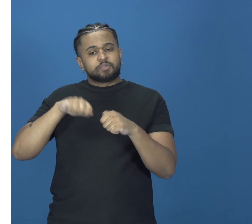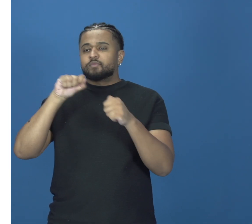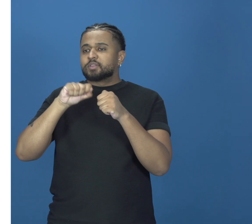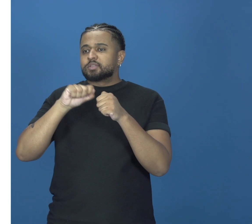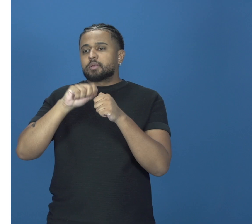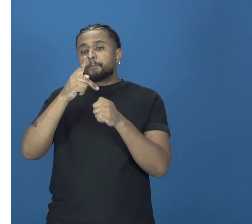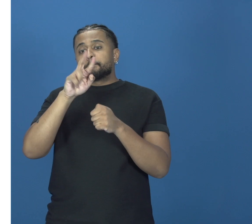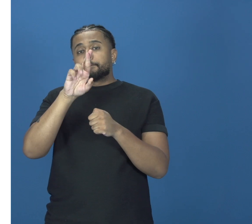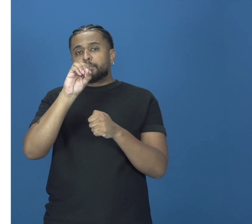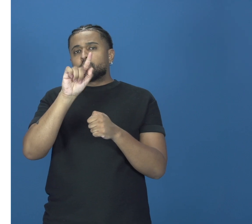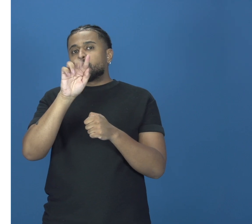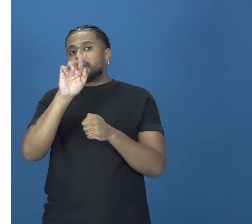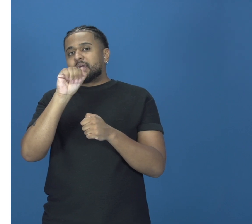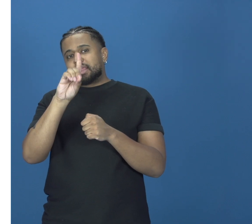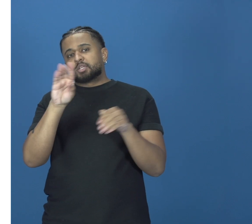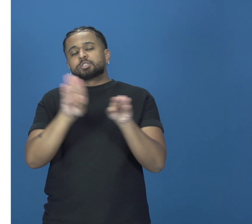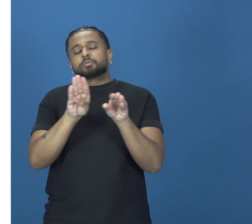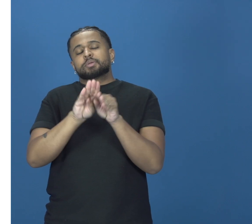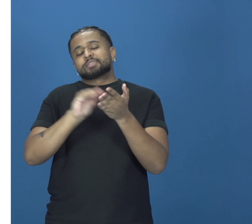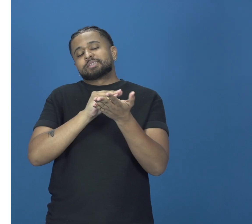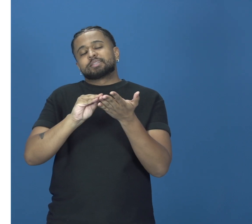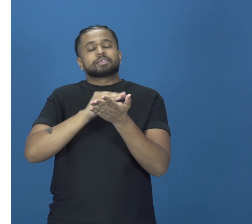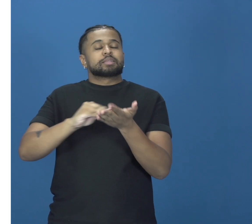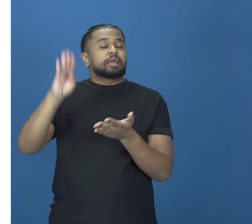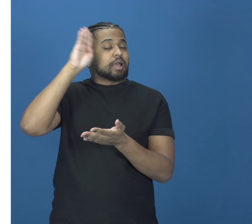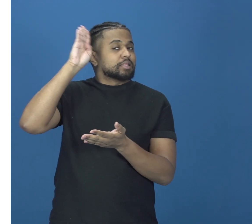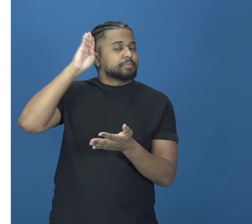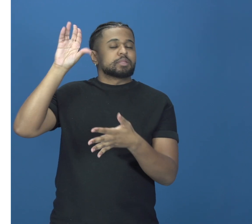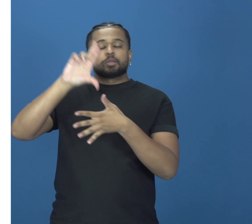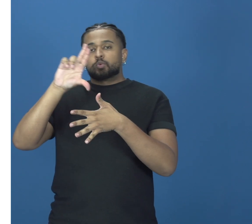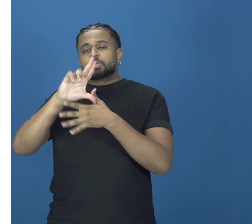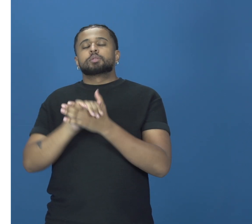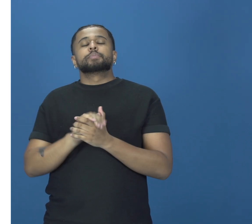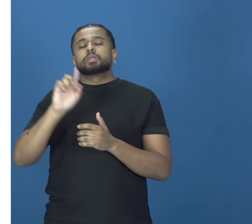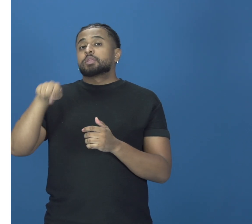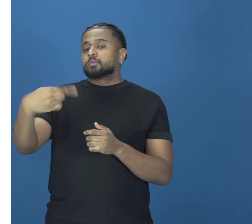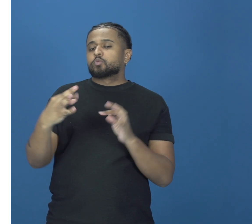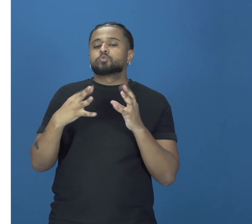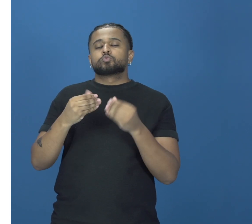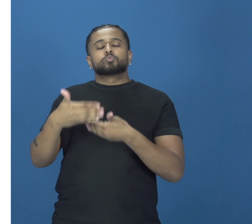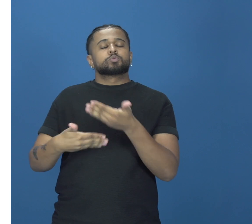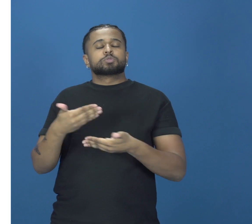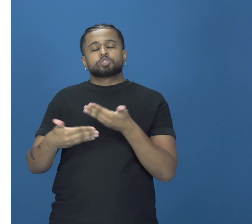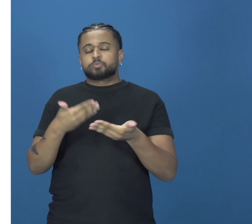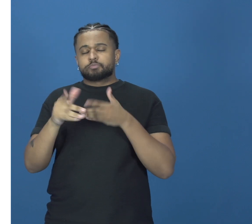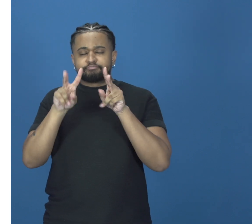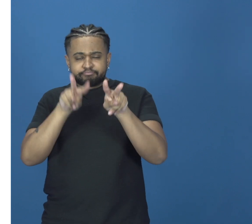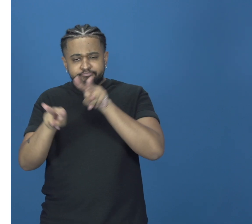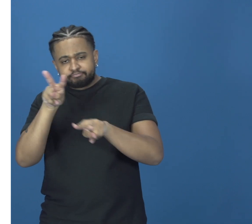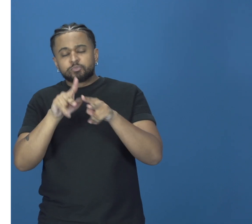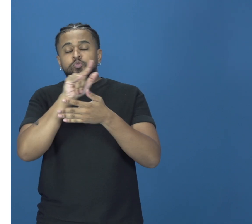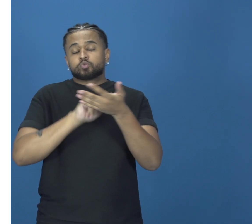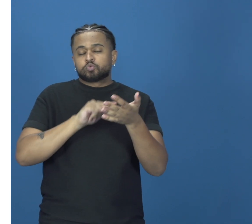pela Pró-Reitoria de Graduação e pelas secretarias acadêmicas da UNILA, após todos os procedimentos de verificação